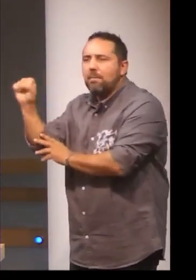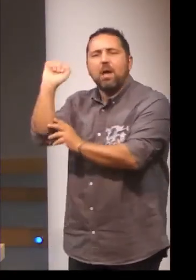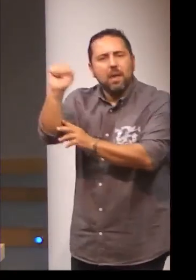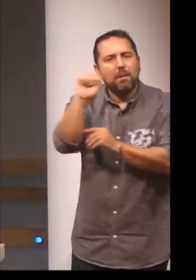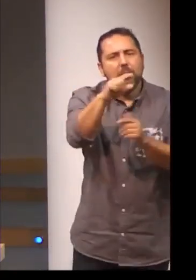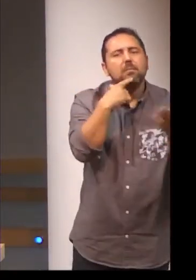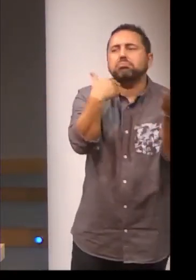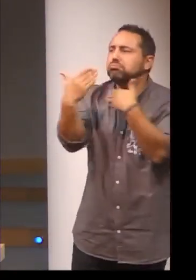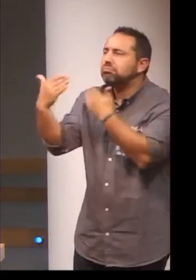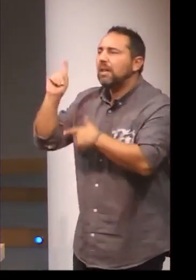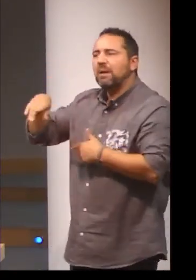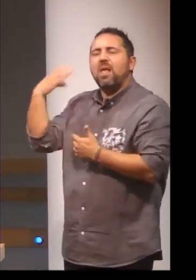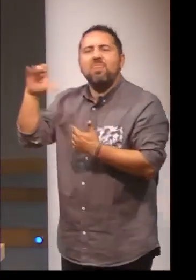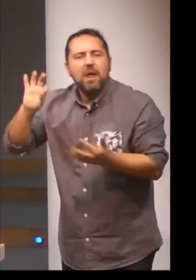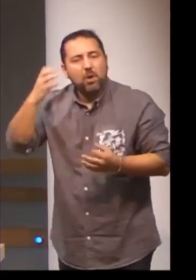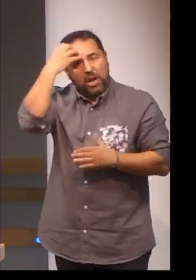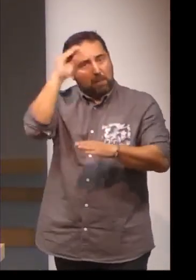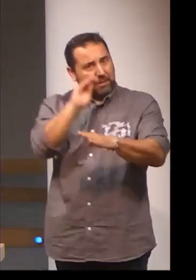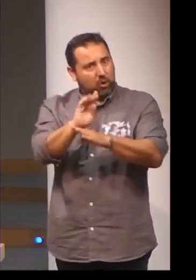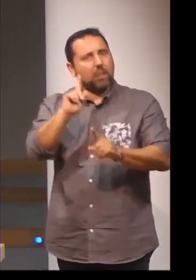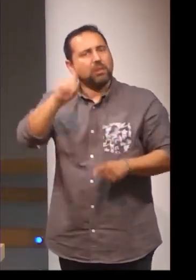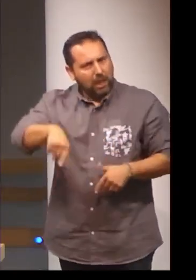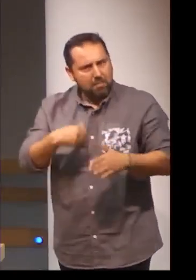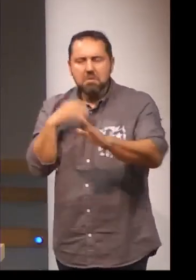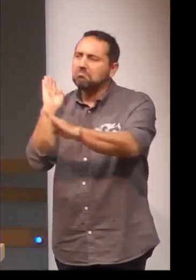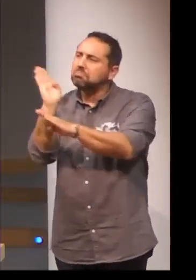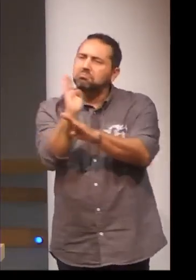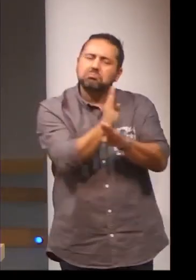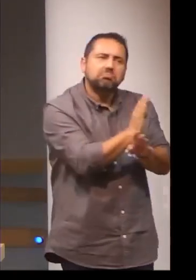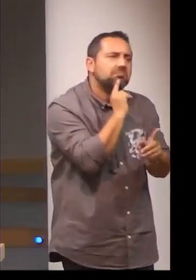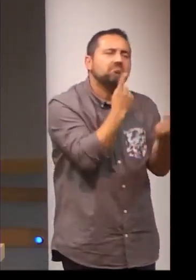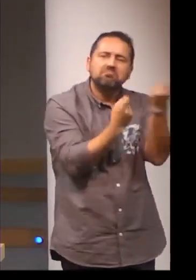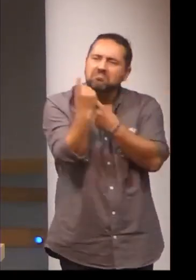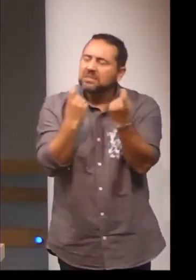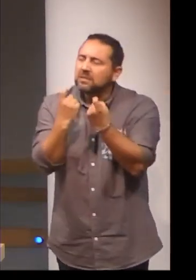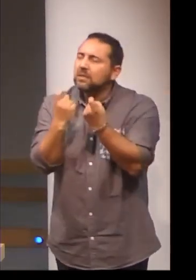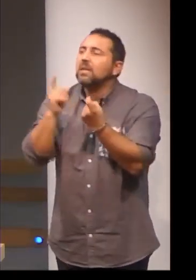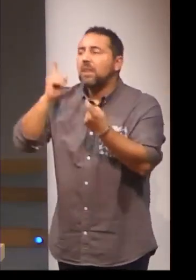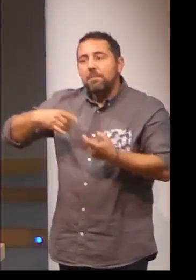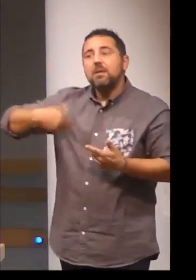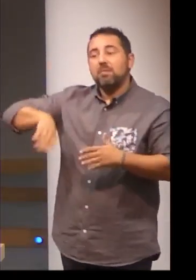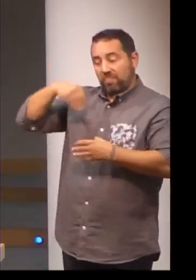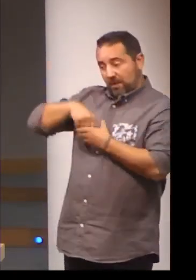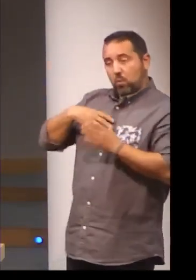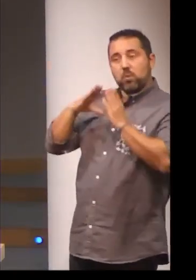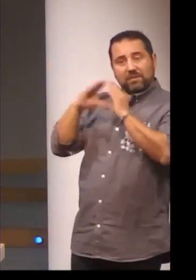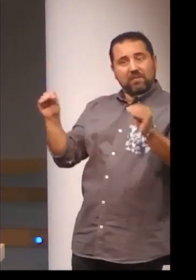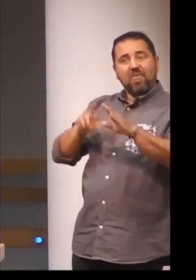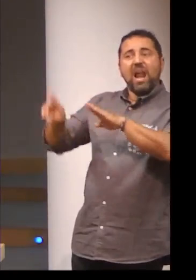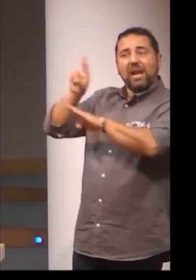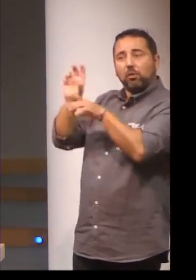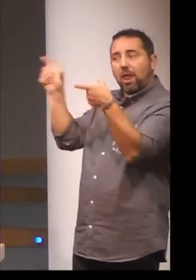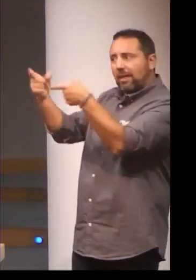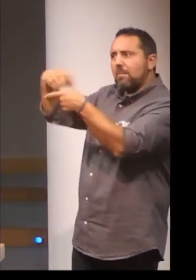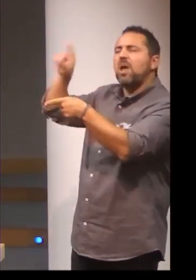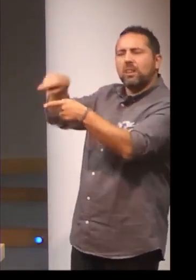con CERMI Estatal o con Real Patronato, y a que el actual equipo rectoral nos ha facilitado muchísimo el trabajo, en el sentido de que nosotros, como digo, no